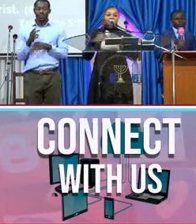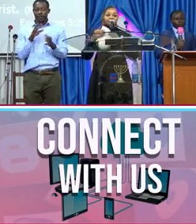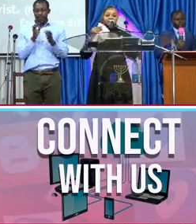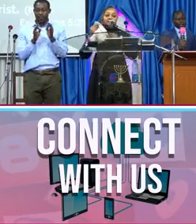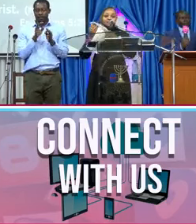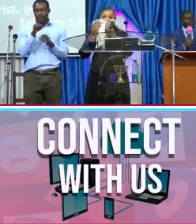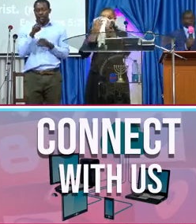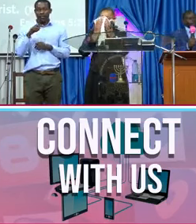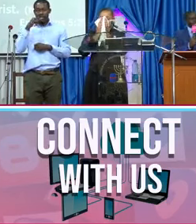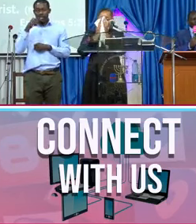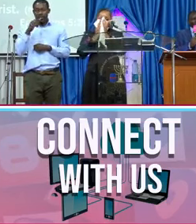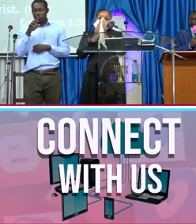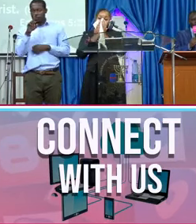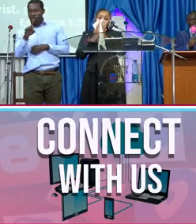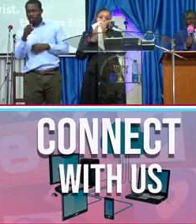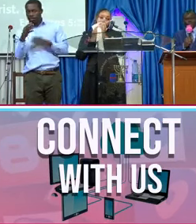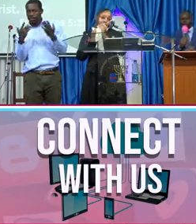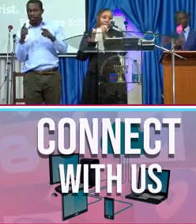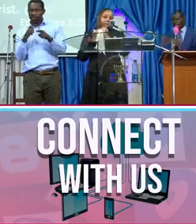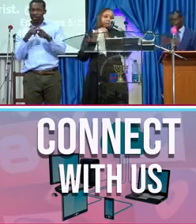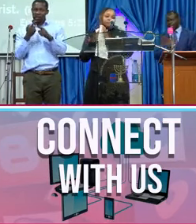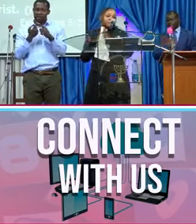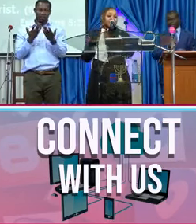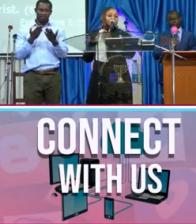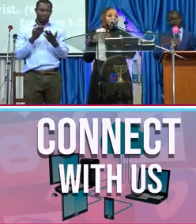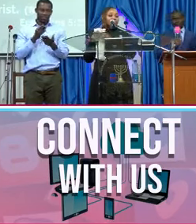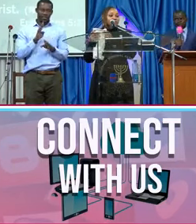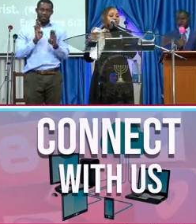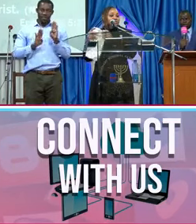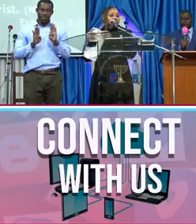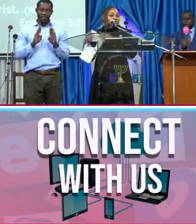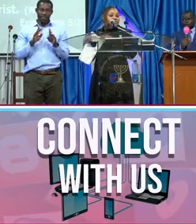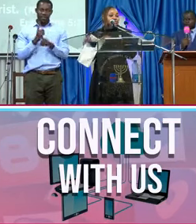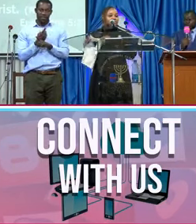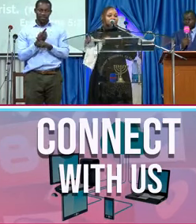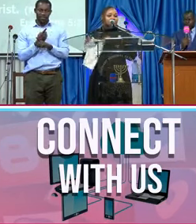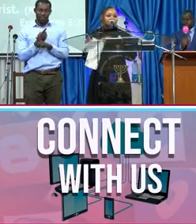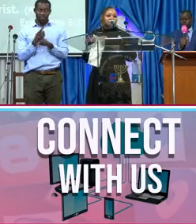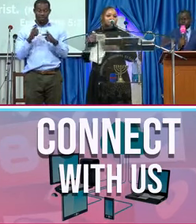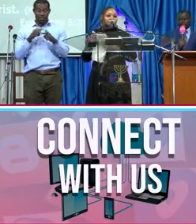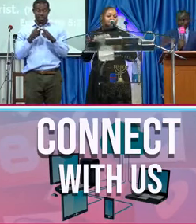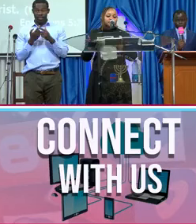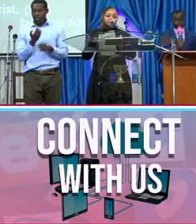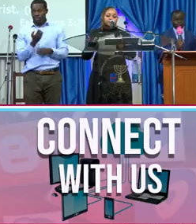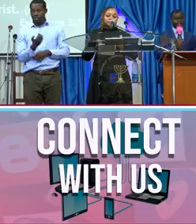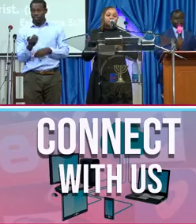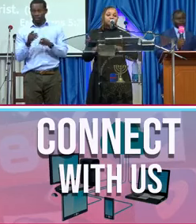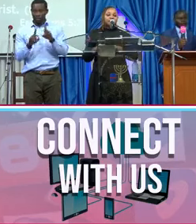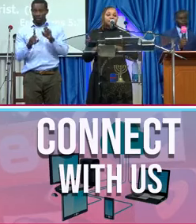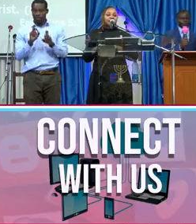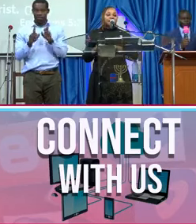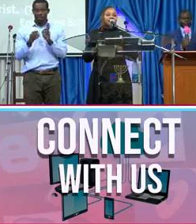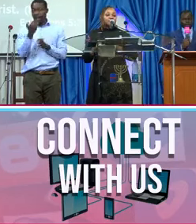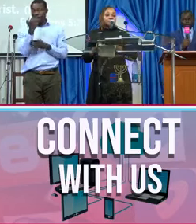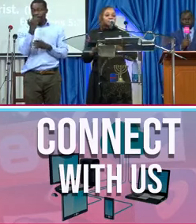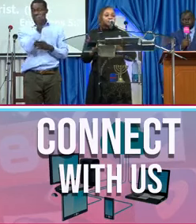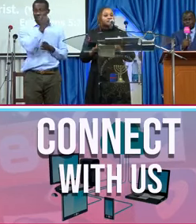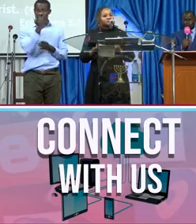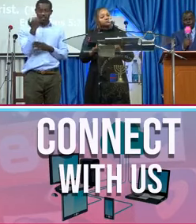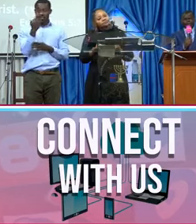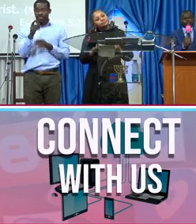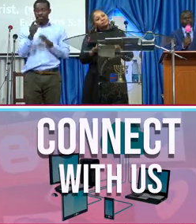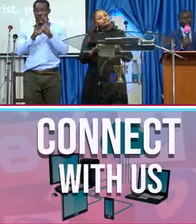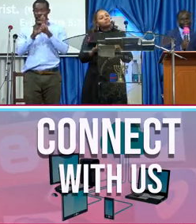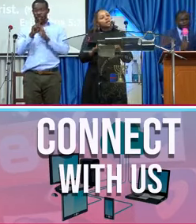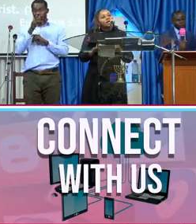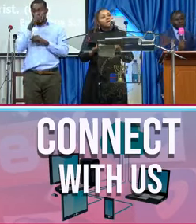something different. Kwa sababu kama tunasema kitu kimoja na tunafanya kingine. Our children will ask us questions. Watoto wetu watatuuliza maswali. You tell them lying is wrong.